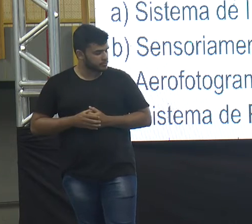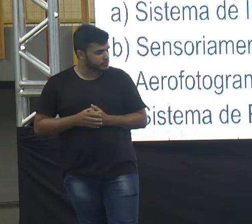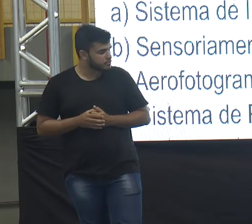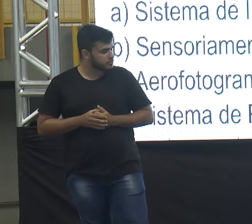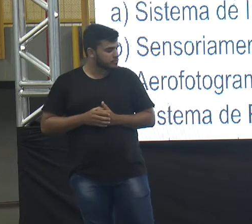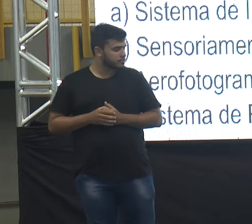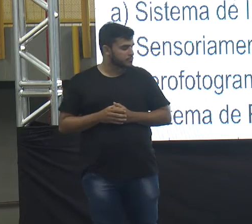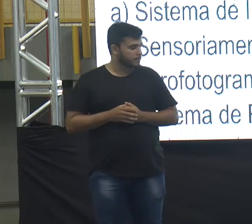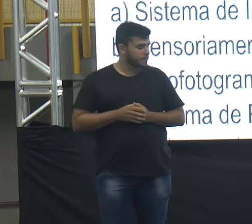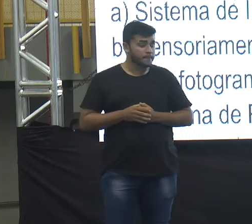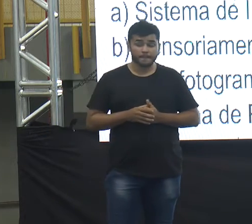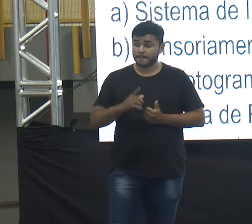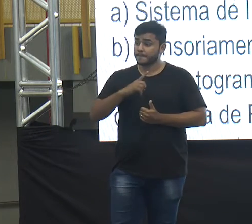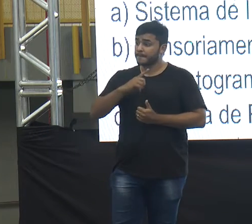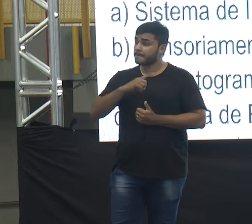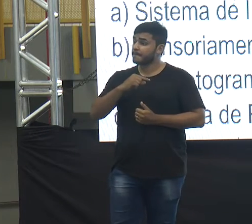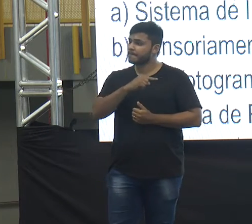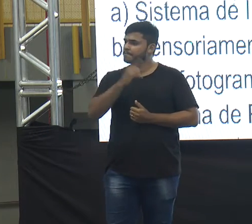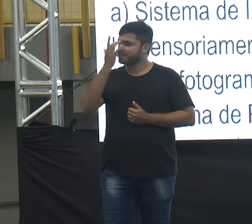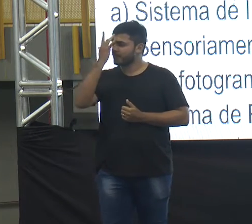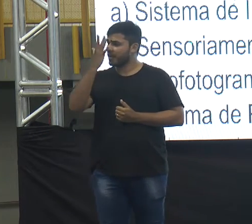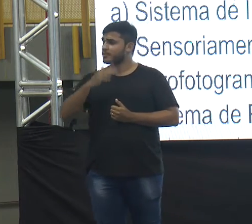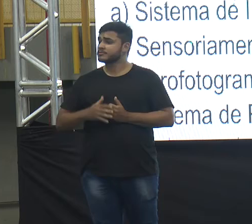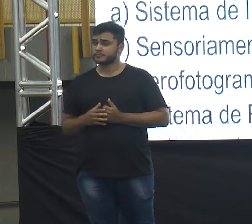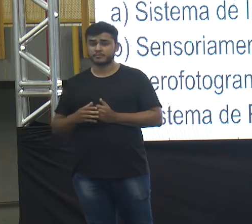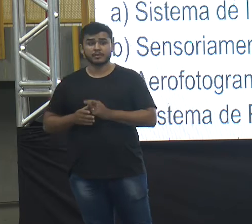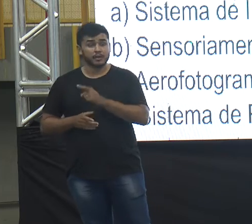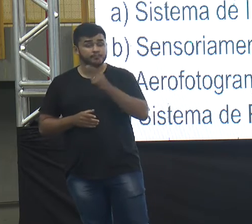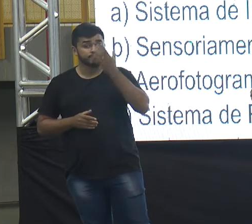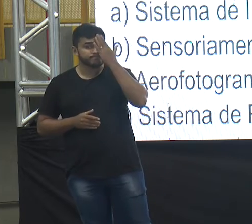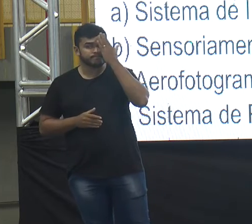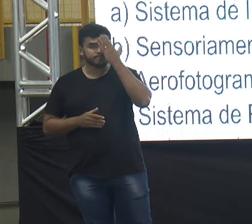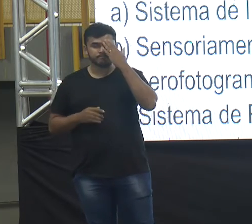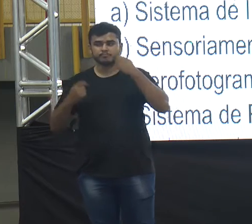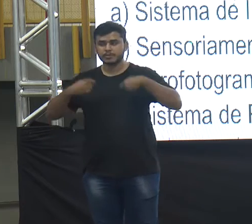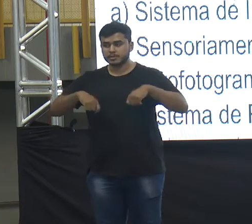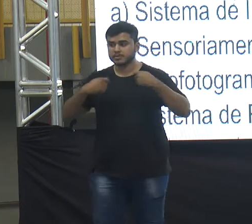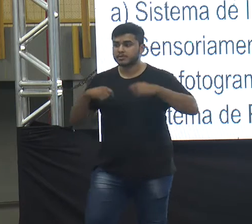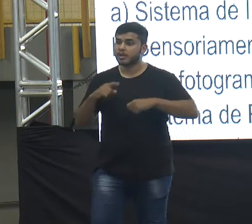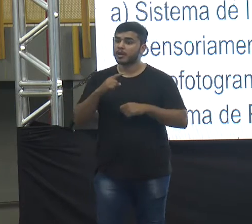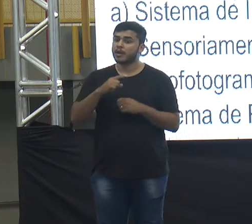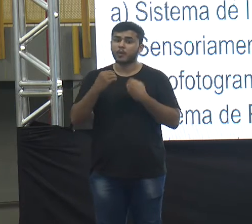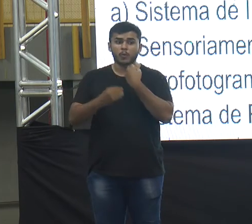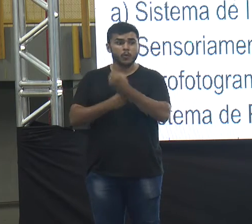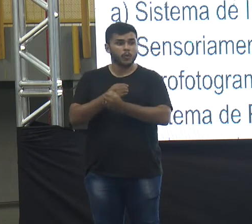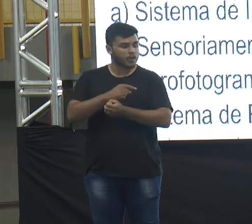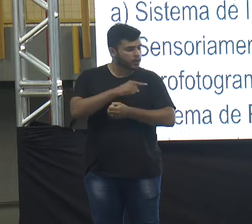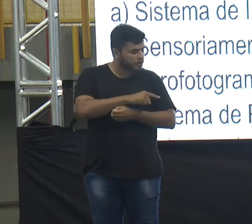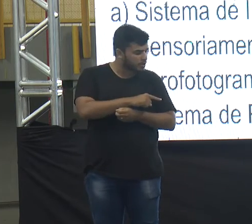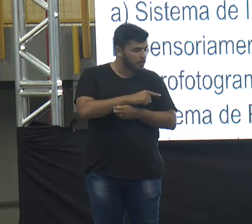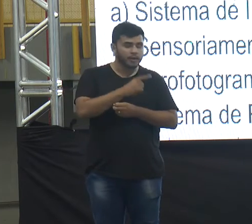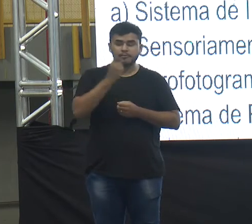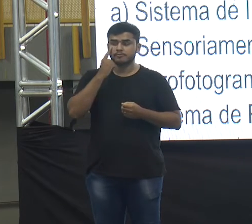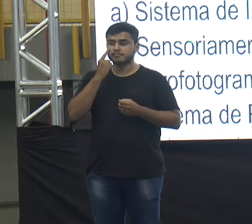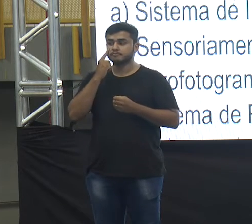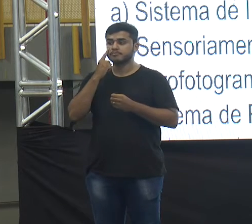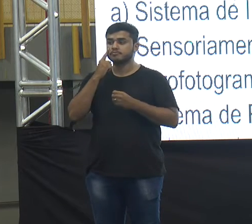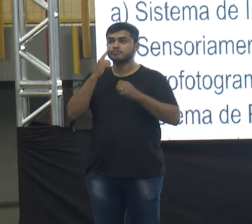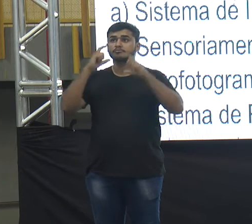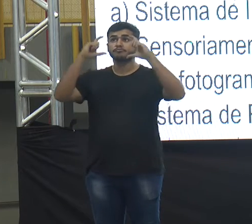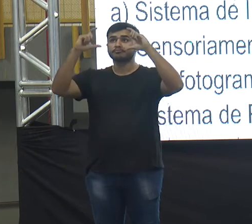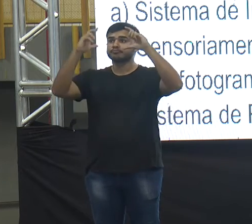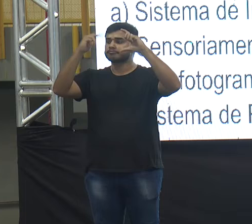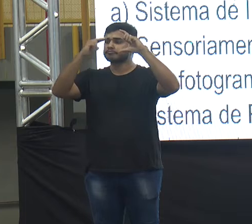simples. Uma questão como essa, você tem que ficar atento, como toda questão é enunciada aos dados que ele apresenta. Então,